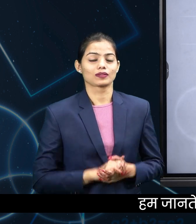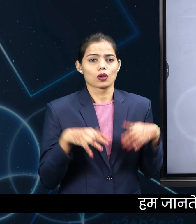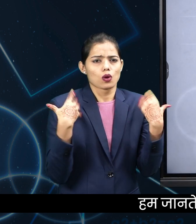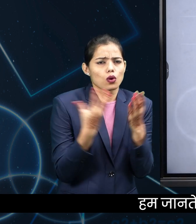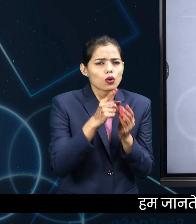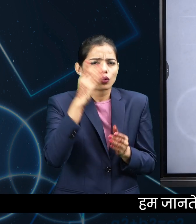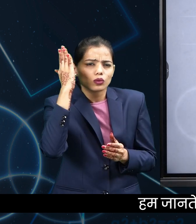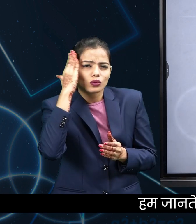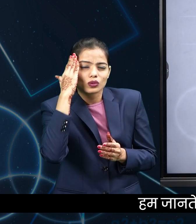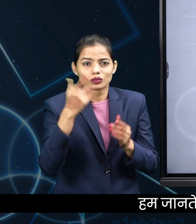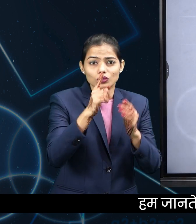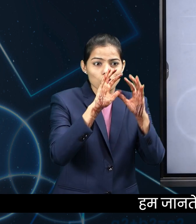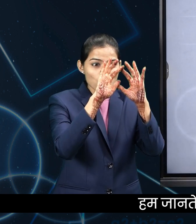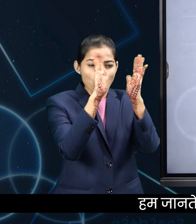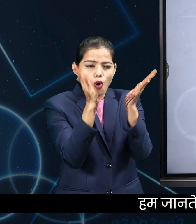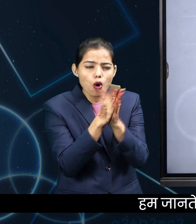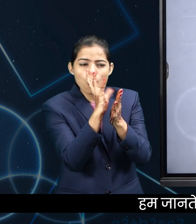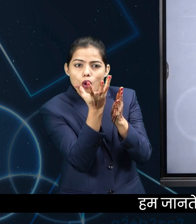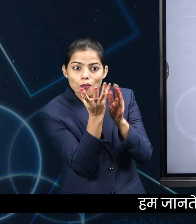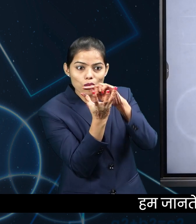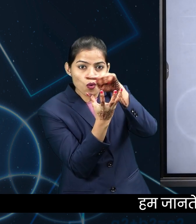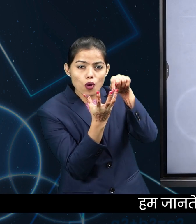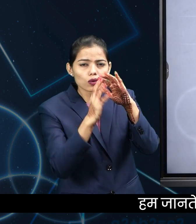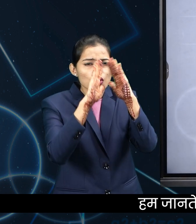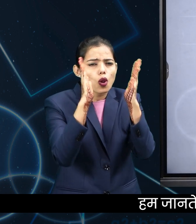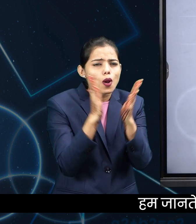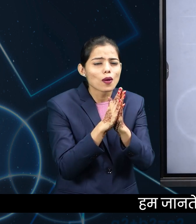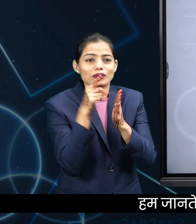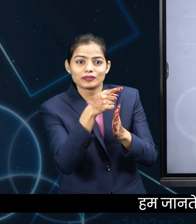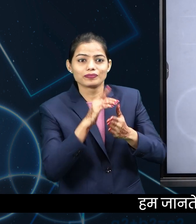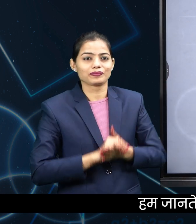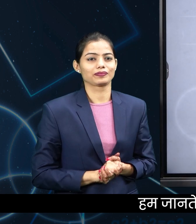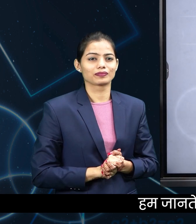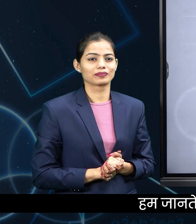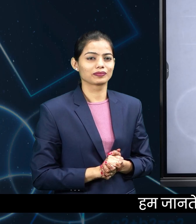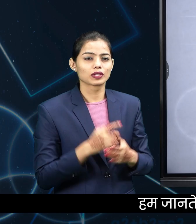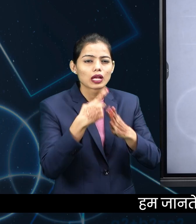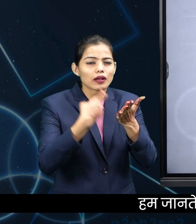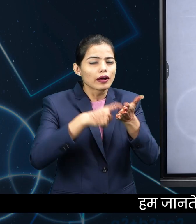हम जानते हैं कि गोले का कुल सतह क्षेत्र इज इक्वल्स टू 4R